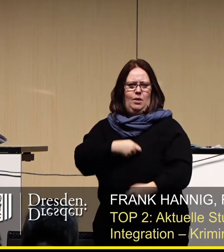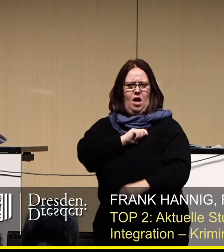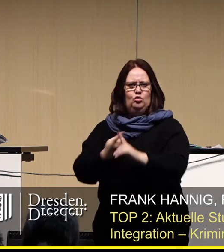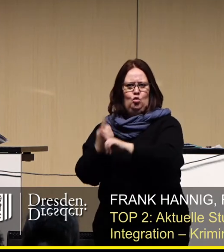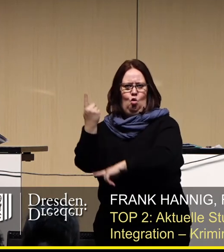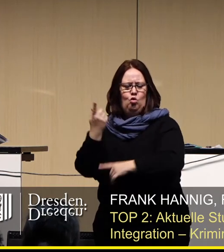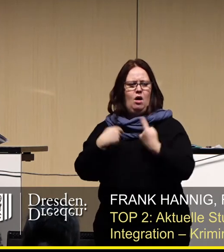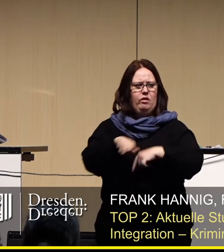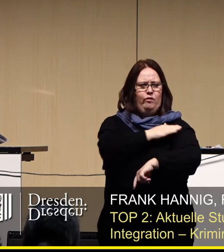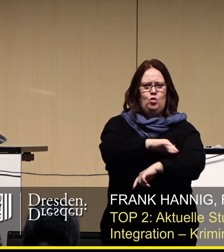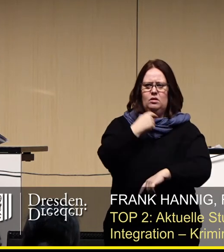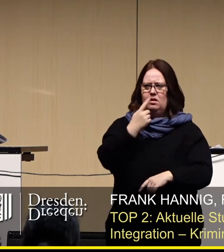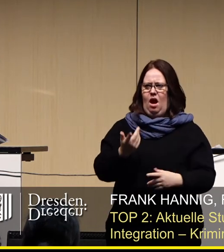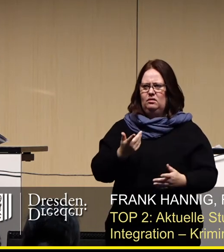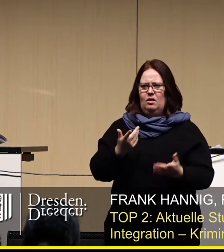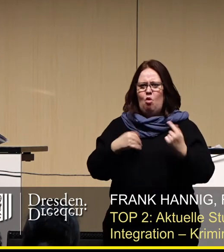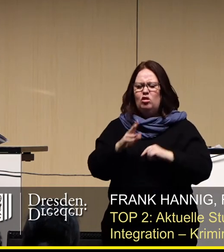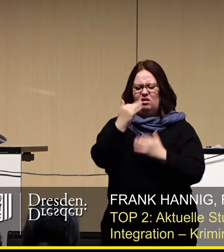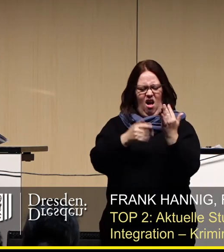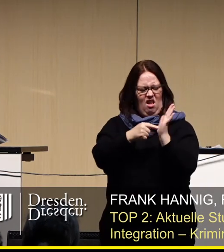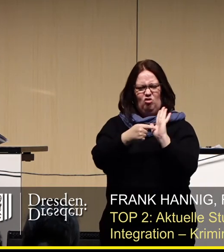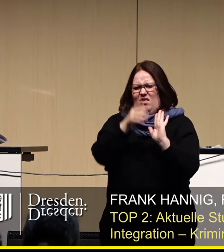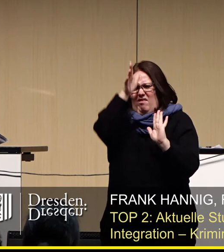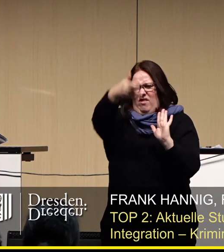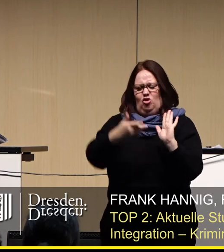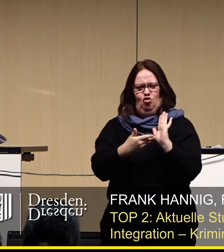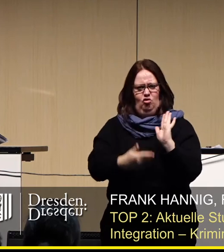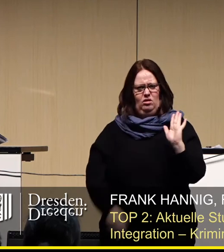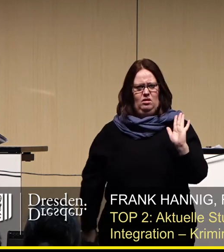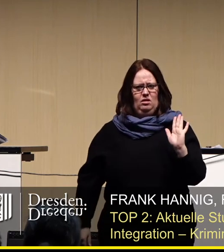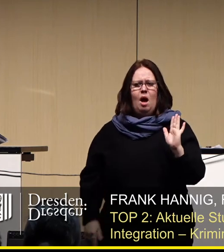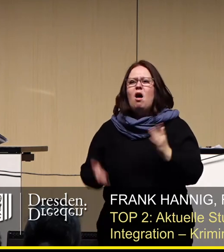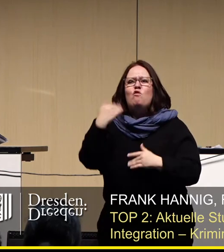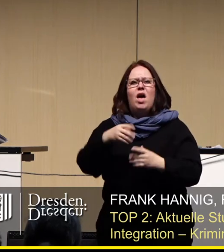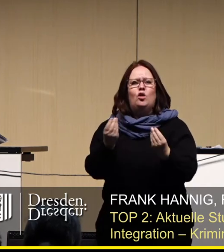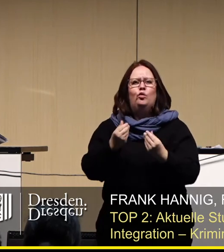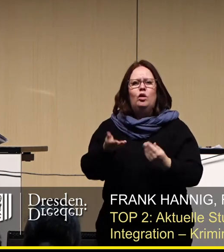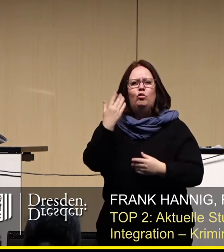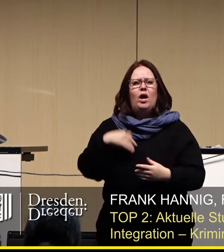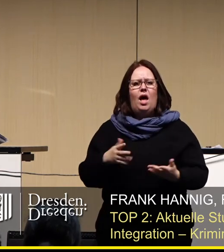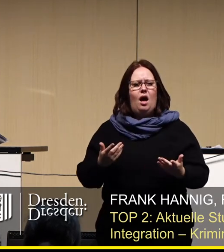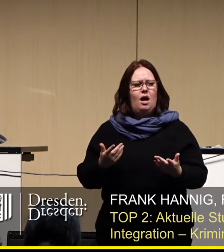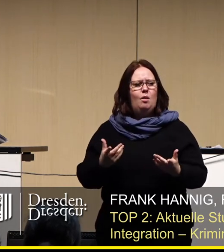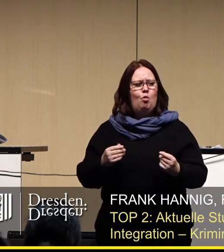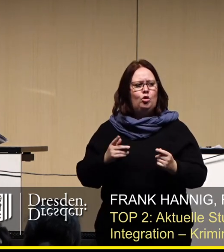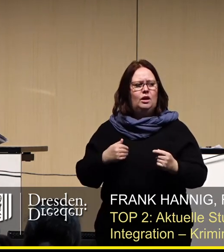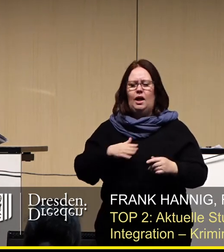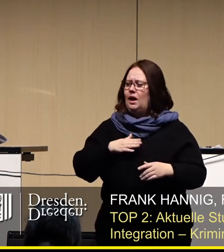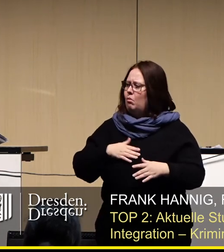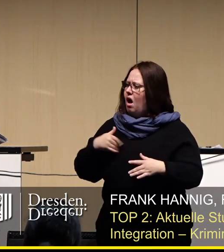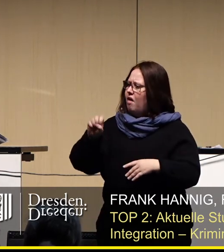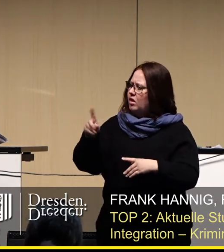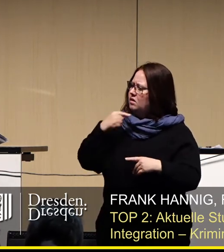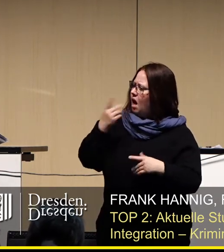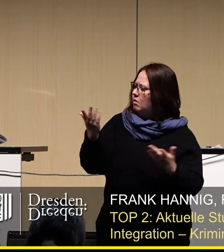Zuwandererkriminalität und ein anderer Teil der Bevölkerung sagt, guck dir die Zahlen an, das ist völliger Quatsch. Wo kommt das her? Was ist das also, liebe AfD? Man könnte